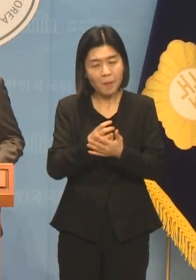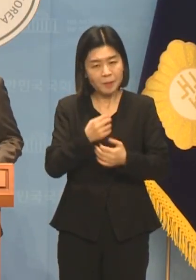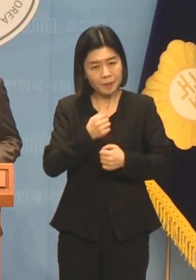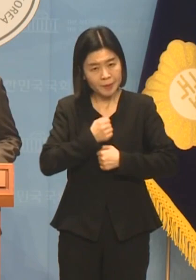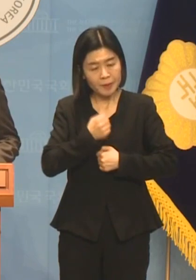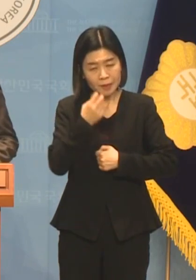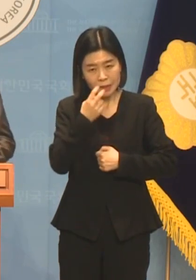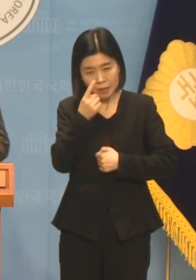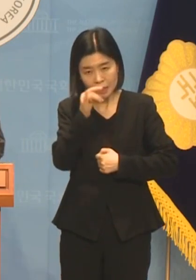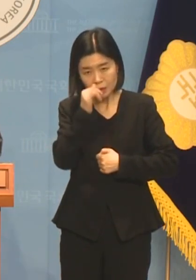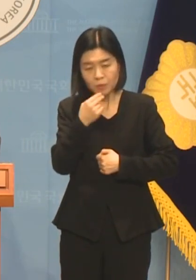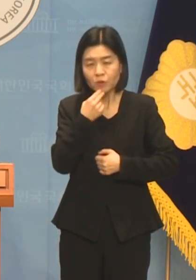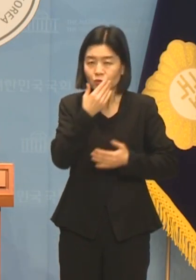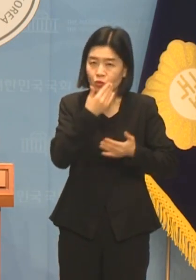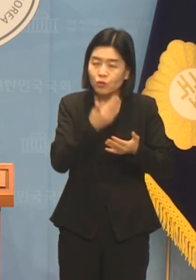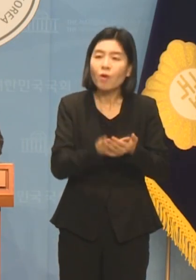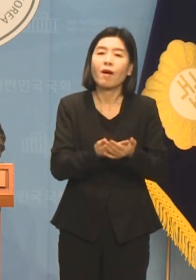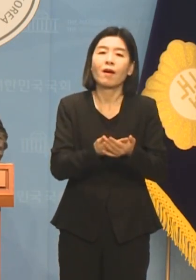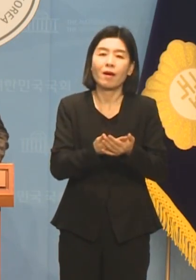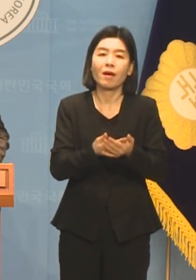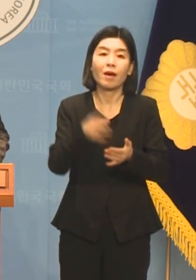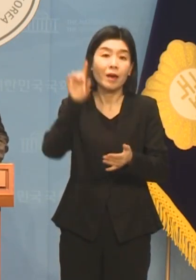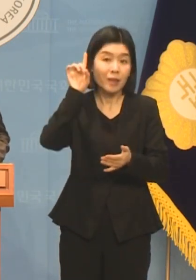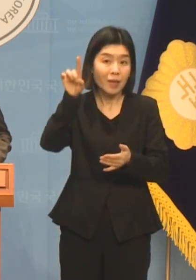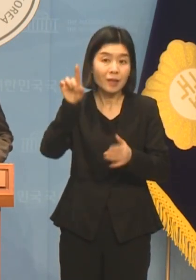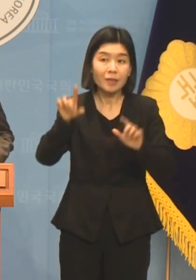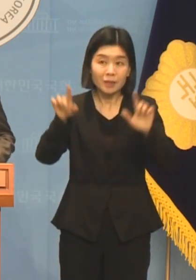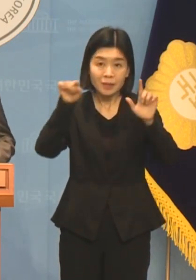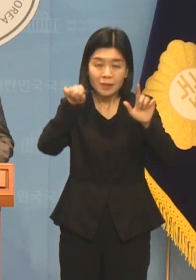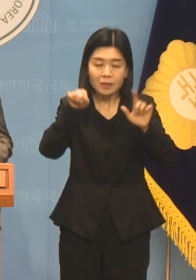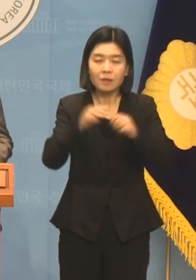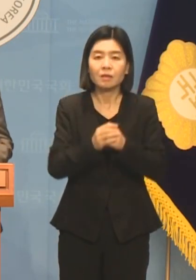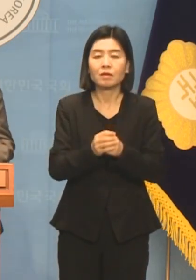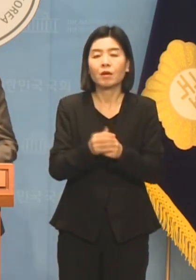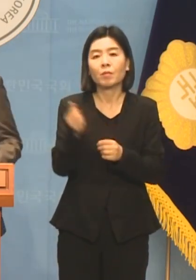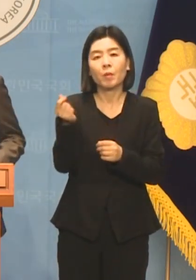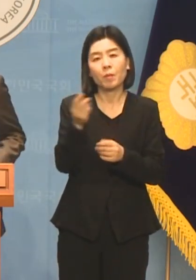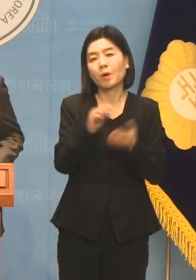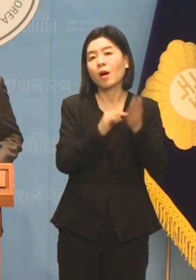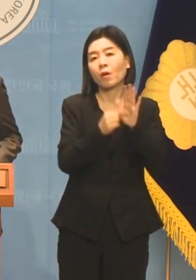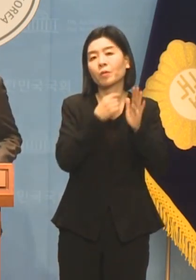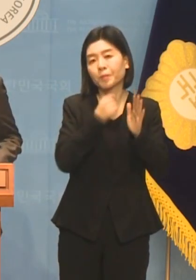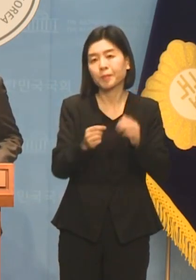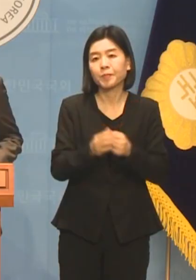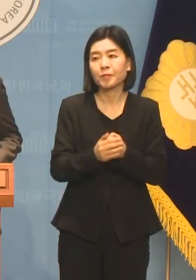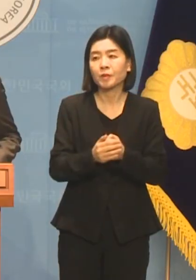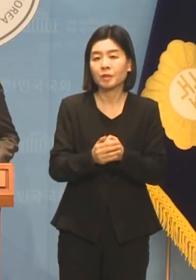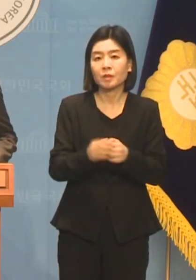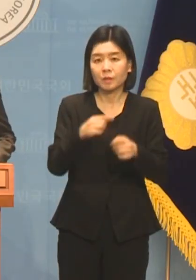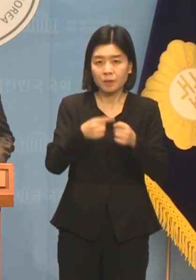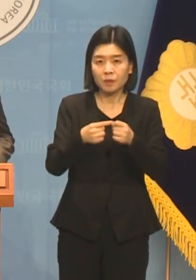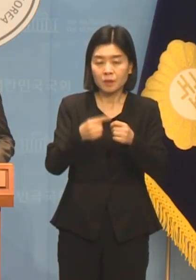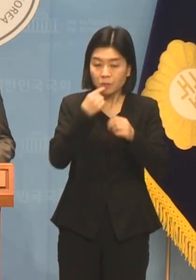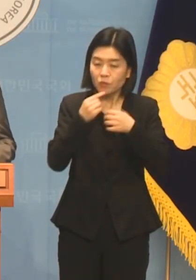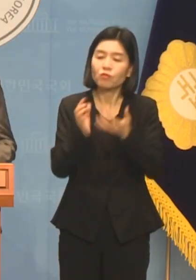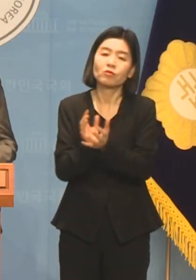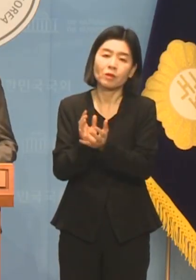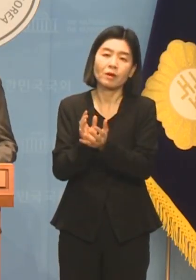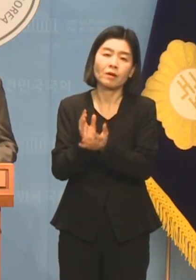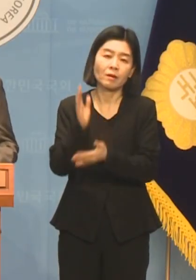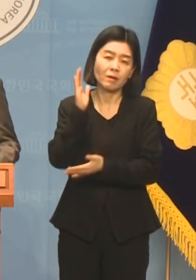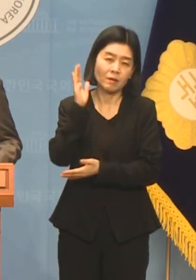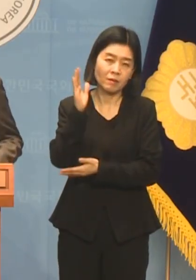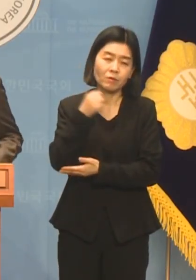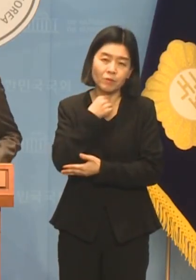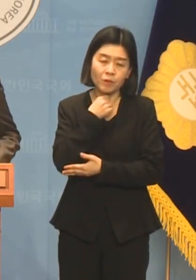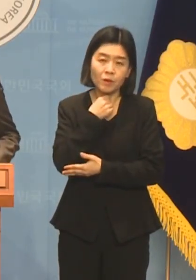될 것입니다. 그래서 몇 가지 말씀을 드리고자 합니다. 먼저 민주당에 대해서 말씀드리도록 하겠습니다.